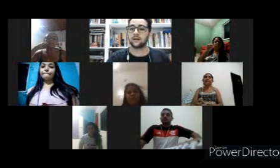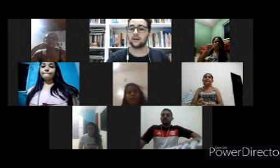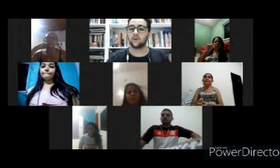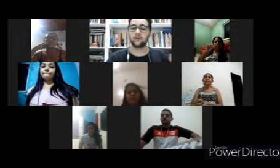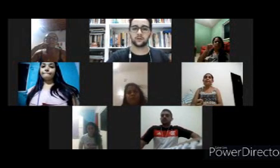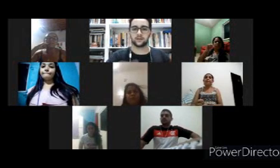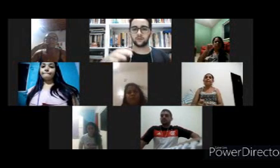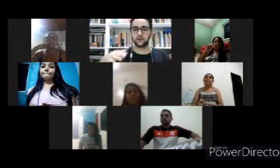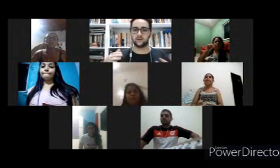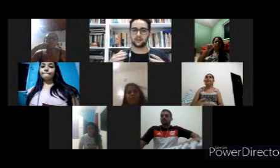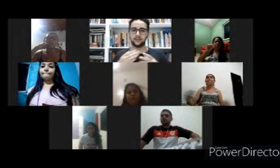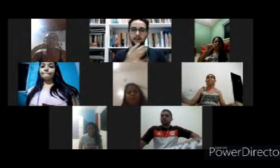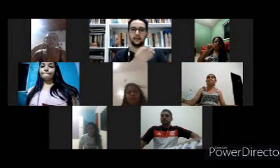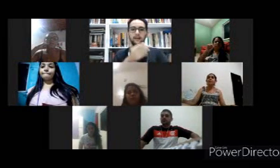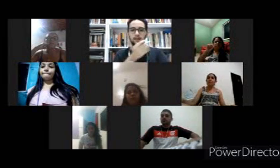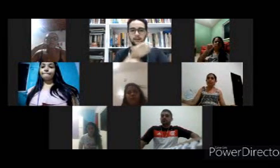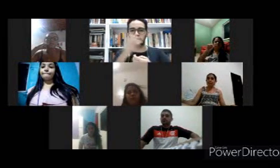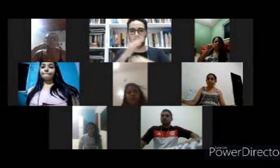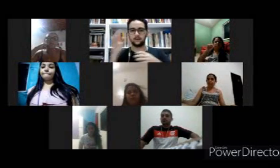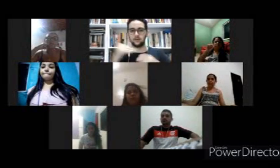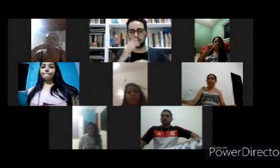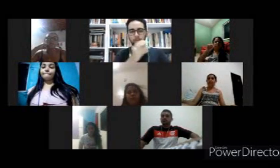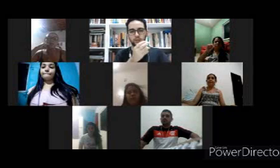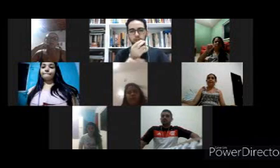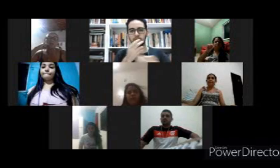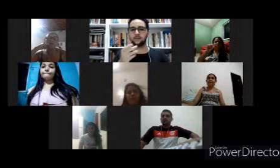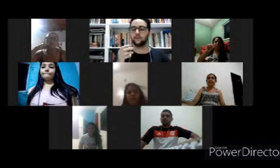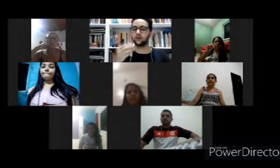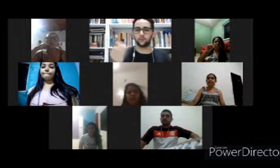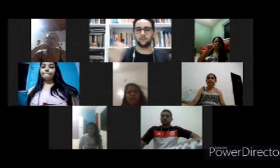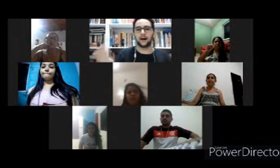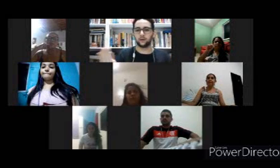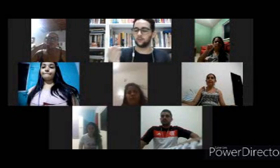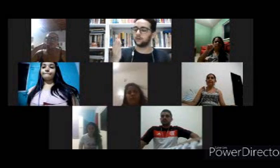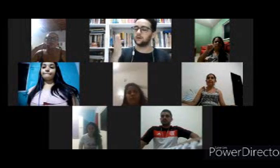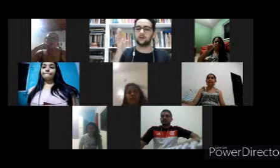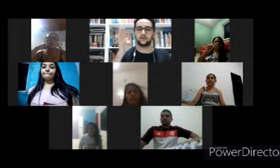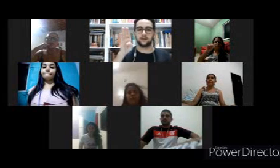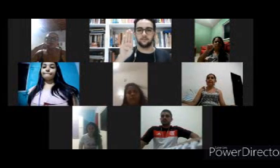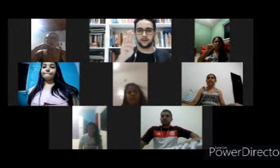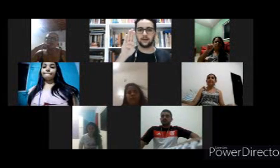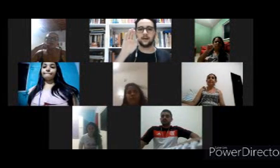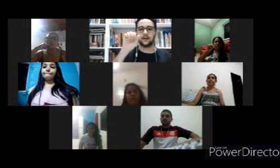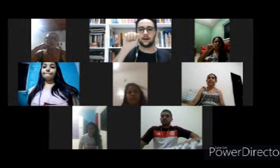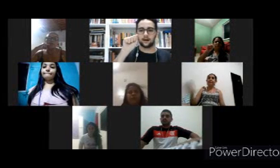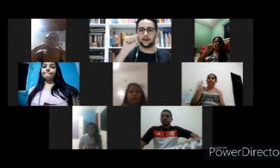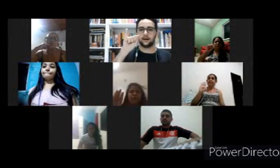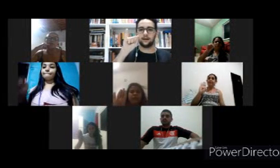Que quando vocês forem fazer letras repetidas, tipo bairro, vocês vão fazer B, A,